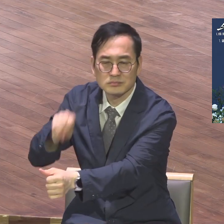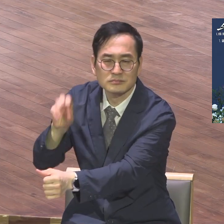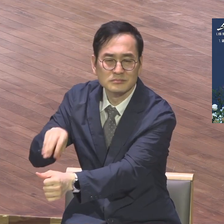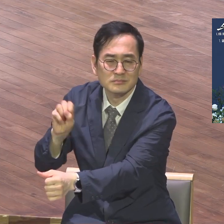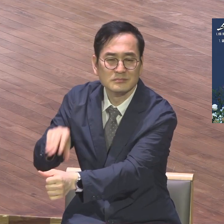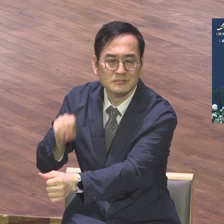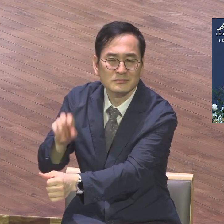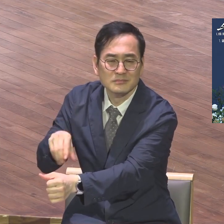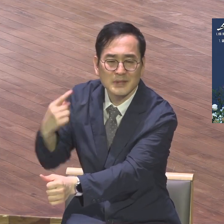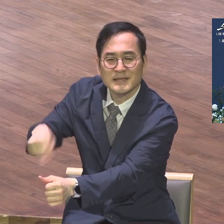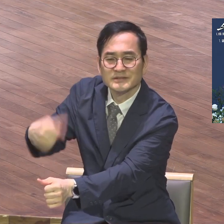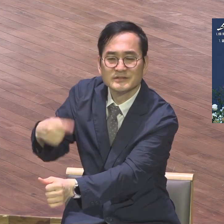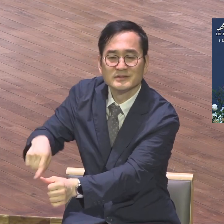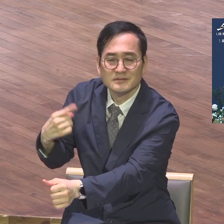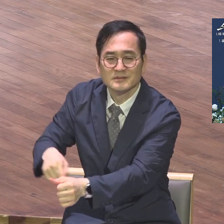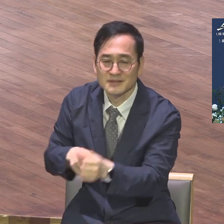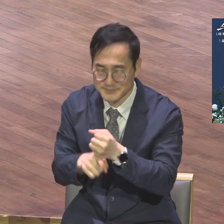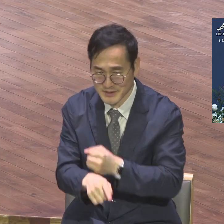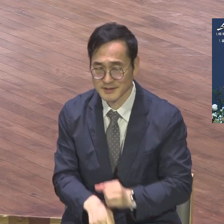시각적으로 교육하고 있는 것이다.